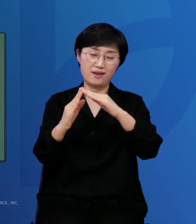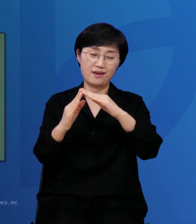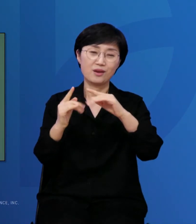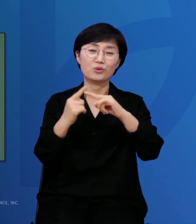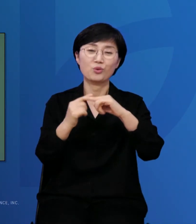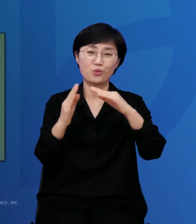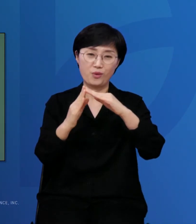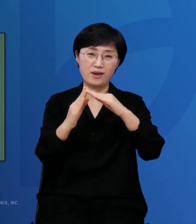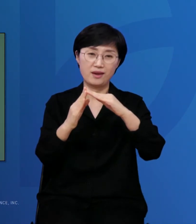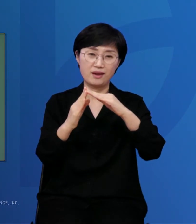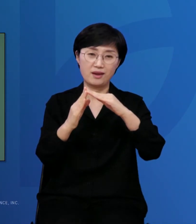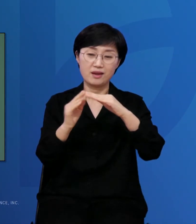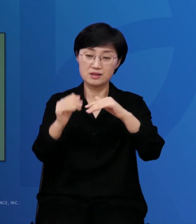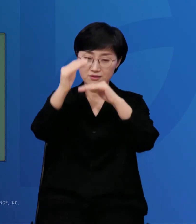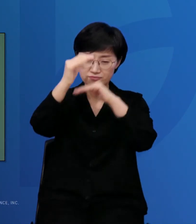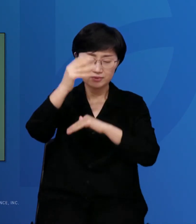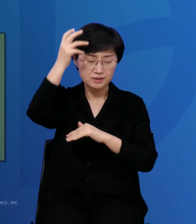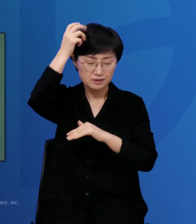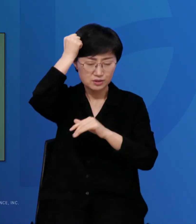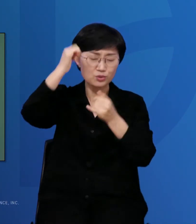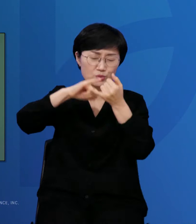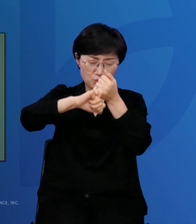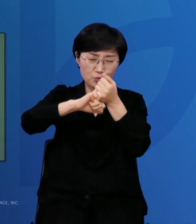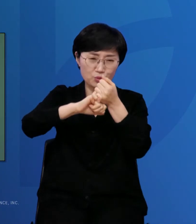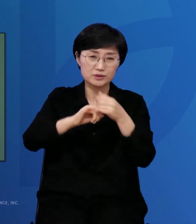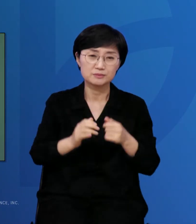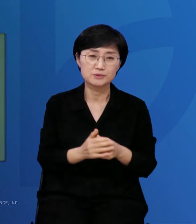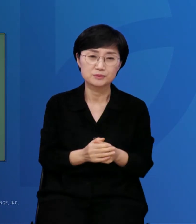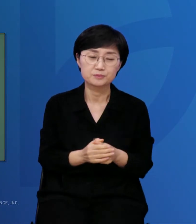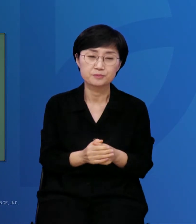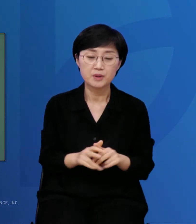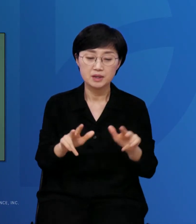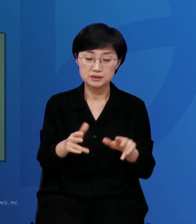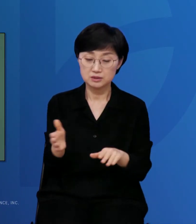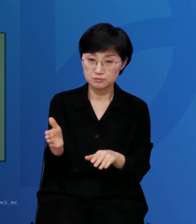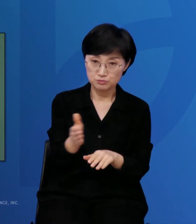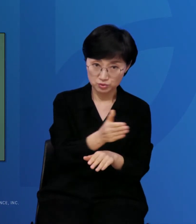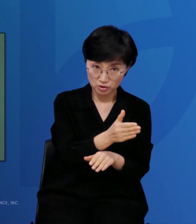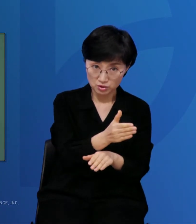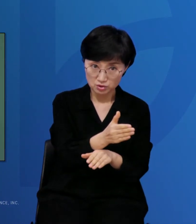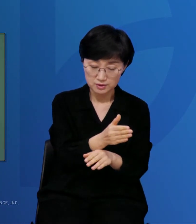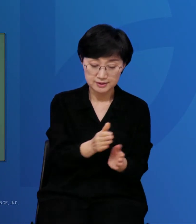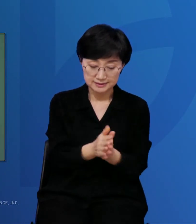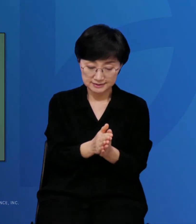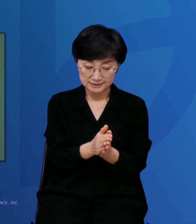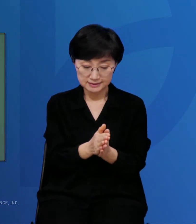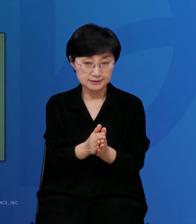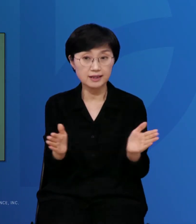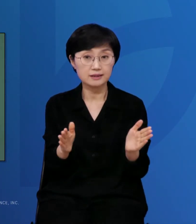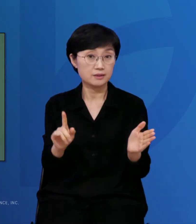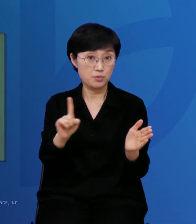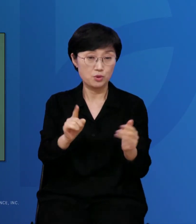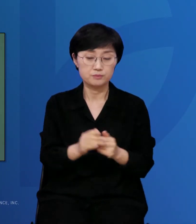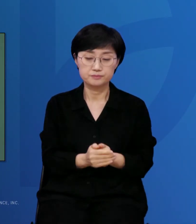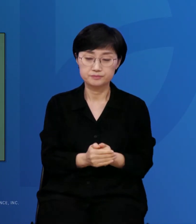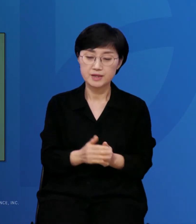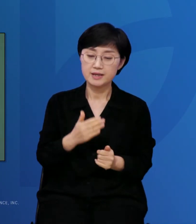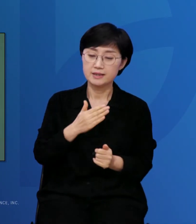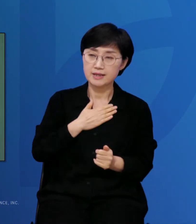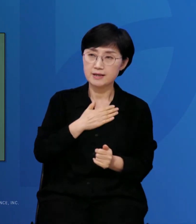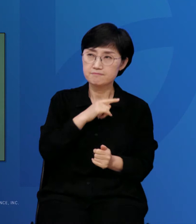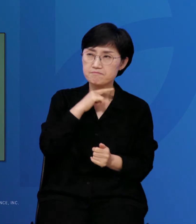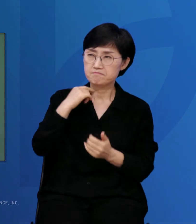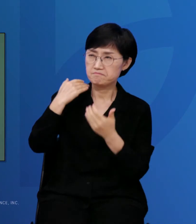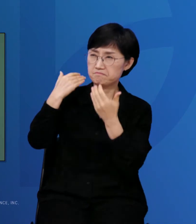因此，这个祝福能够传递到全世界的就是教会。 자, 여러분 꼭 기억하셔야 돼요. 因此，各位一定要记住。 그래서 지금부터 본격적으로 여러분이 나는 순교 정신